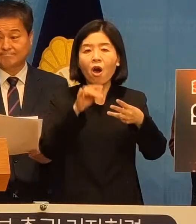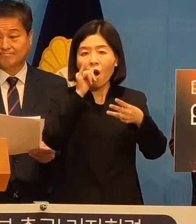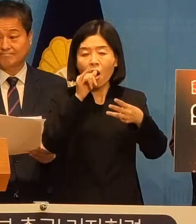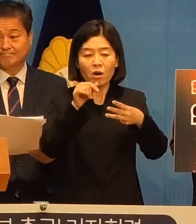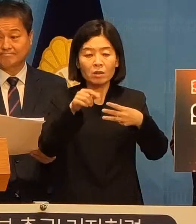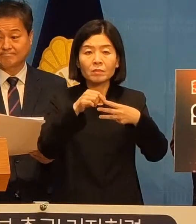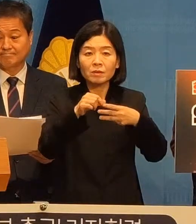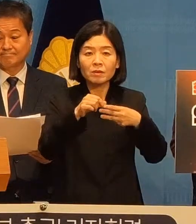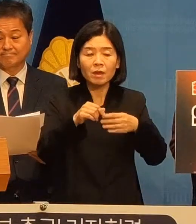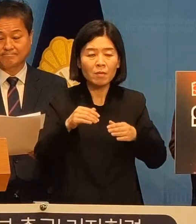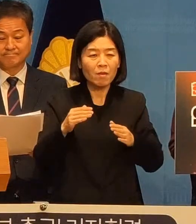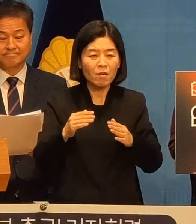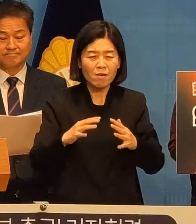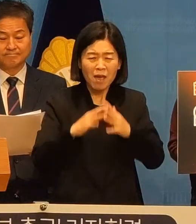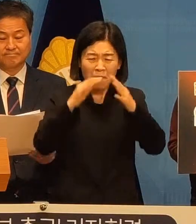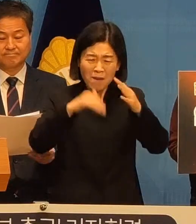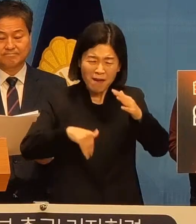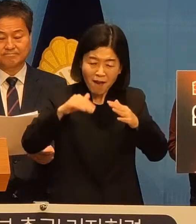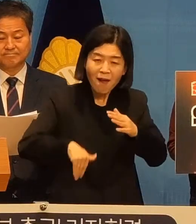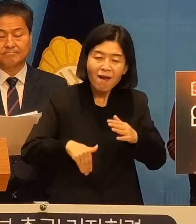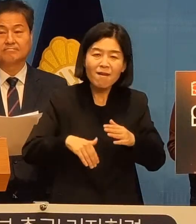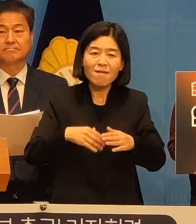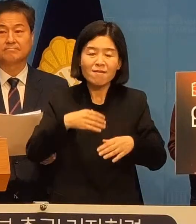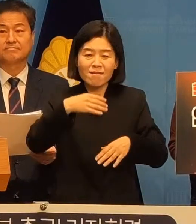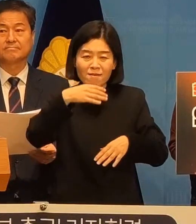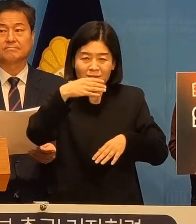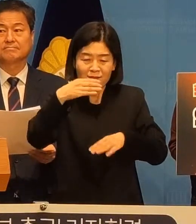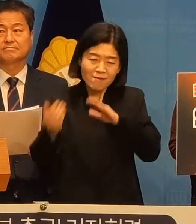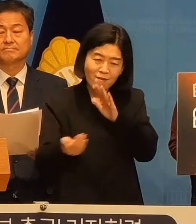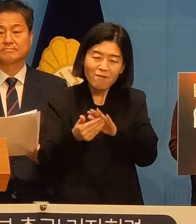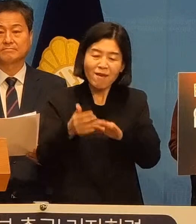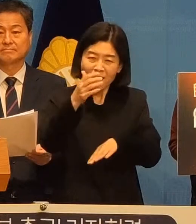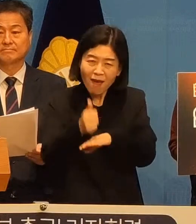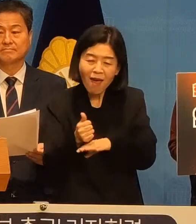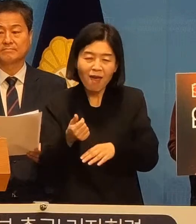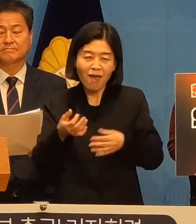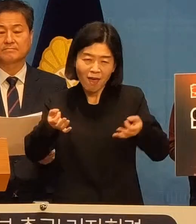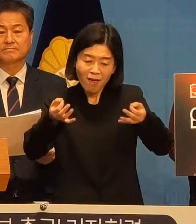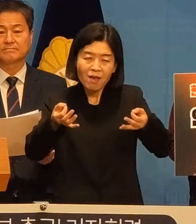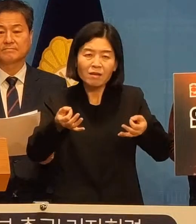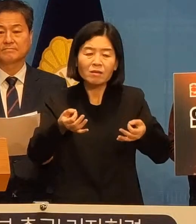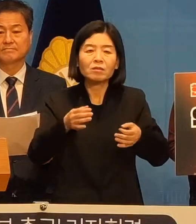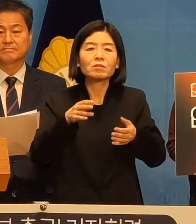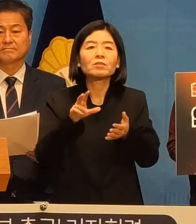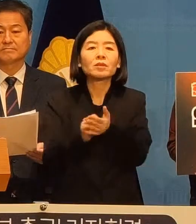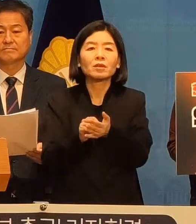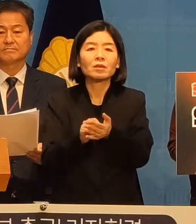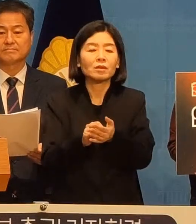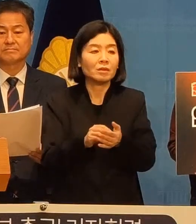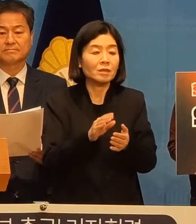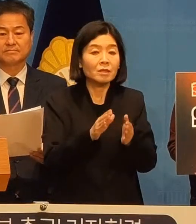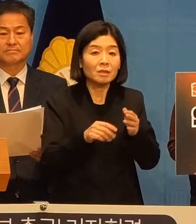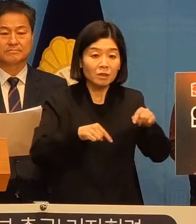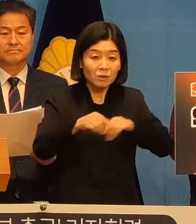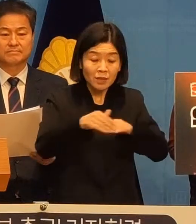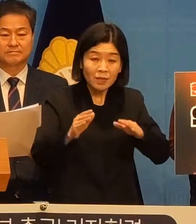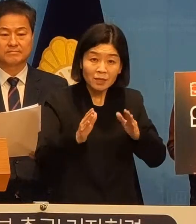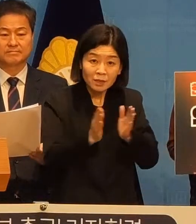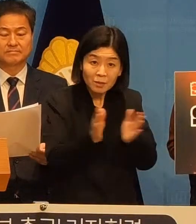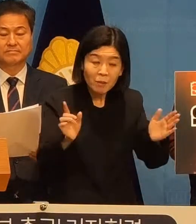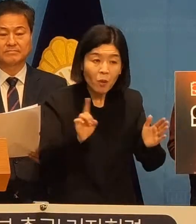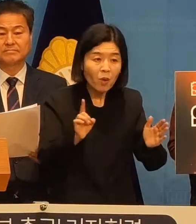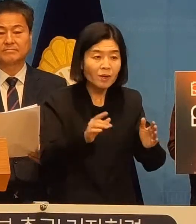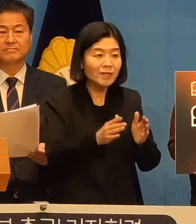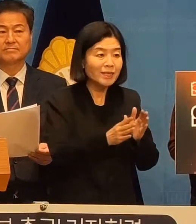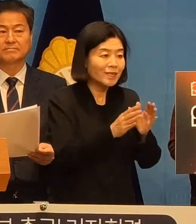번째는 그 개발과 성과 중심의 사고입니다. 정책의 출발점은 시민의 필요나 어떤 공공의 가치가